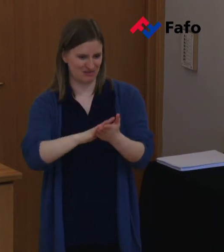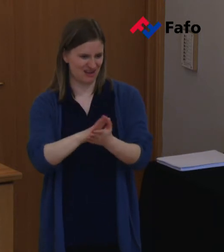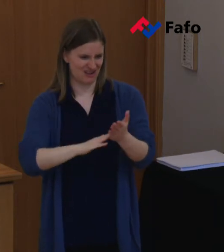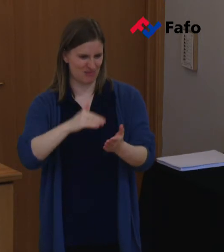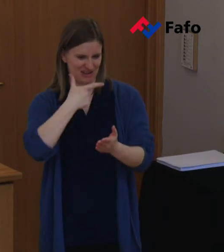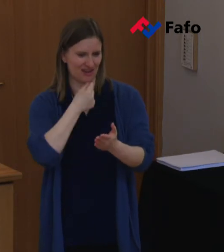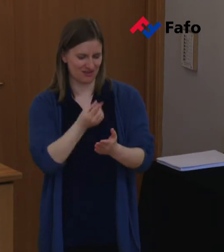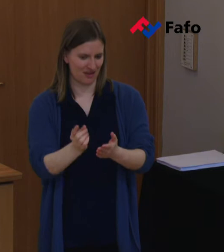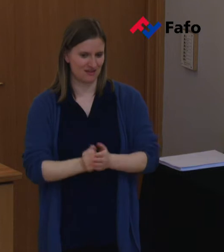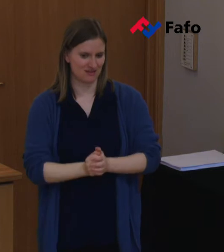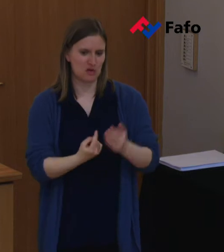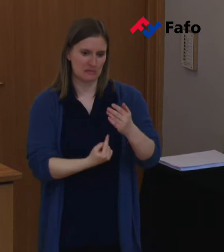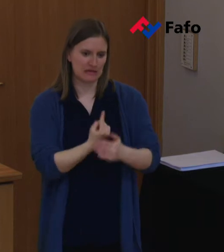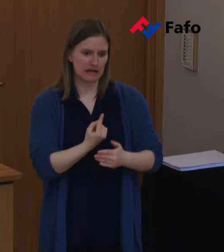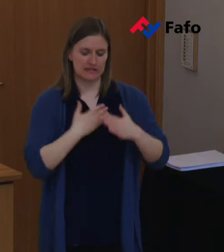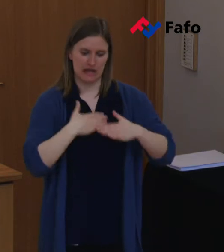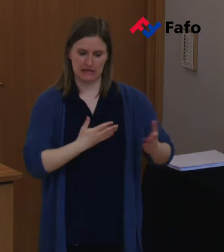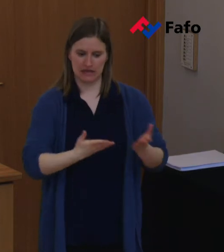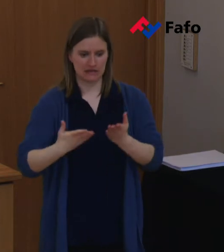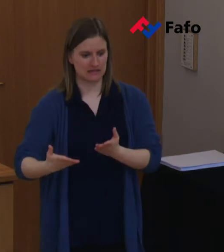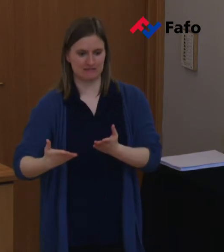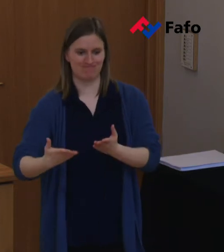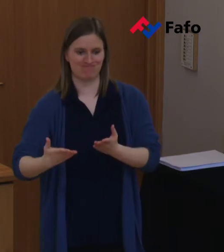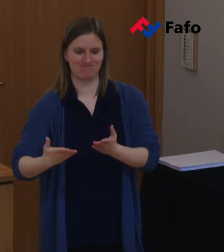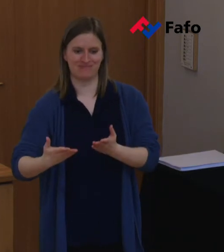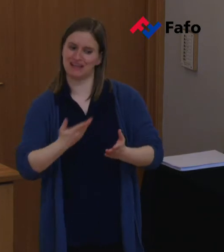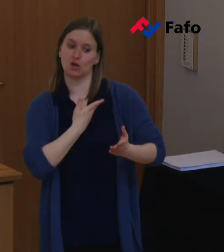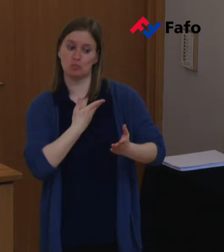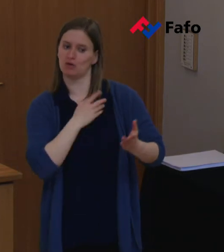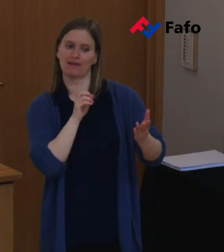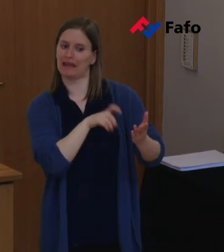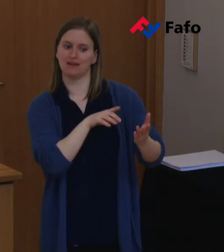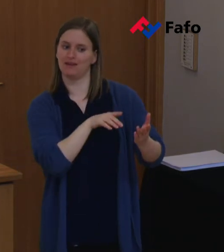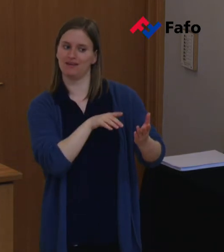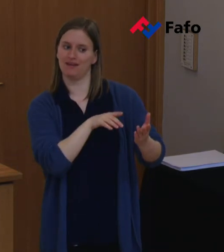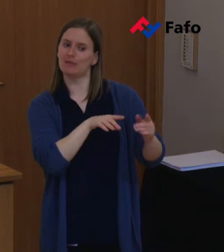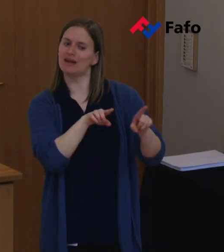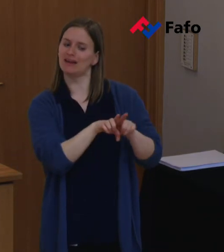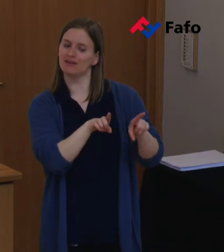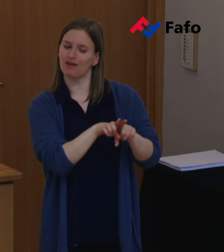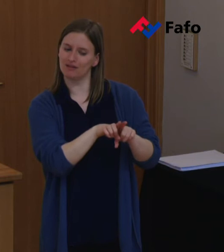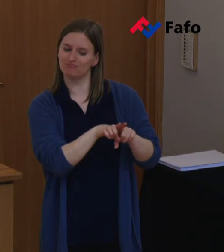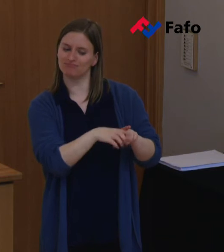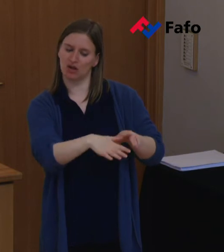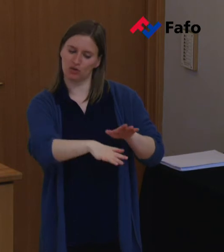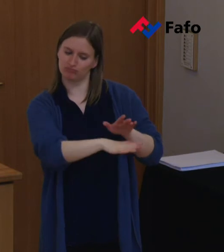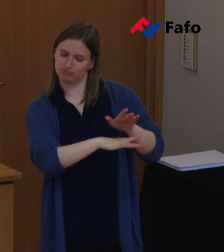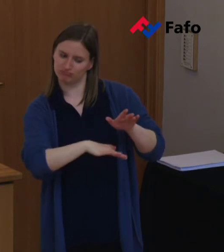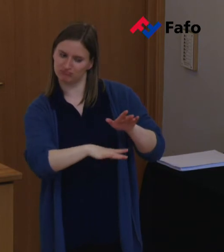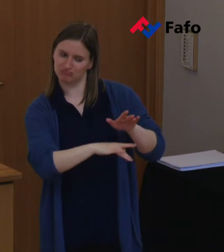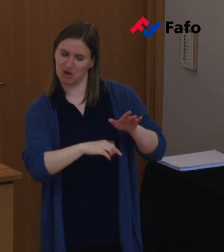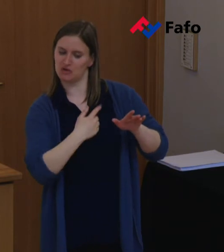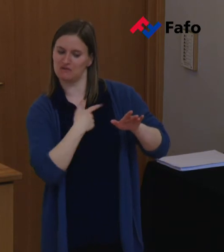også. Spesialisthelsetjenesten fikk ikke veldig mye kritikk, men likevel så lå det hele tiden under at vi er